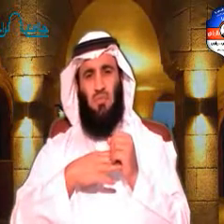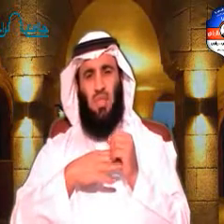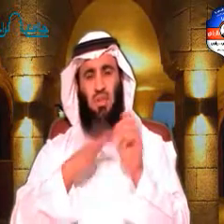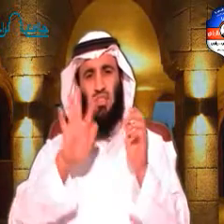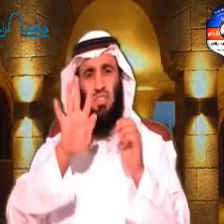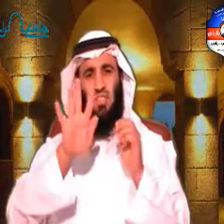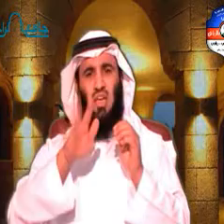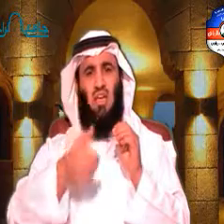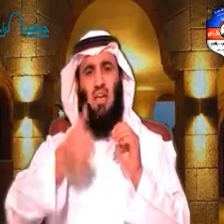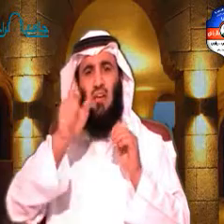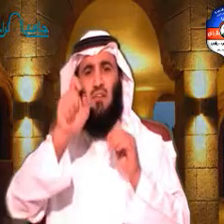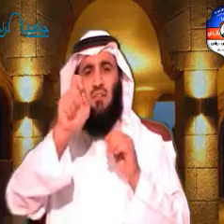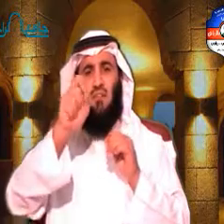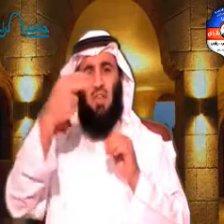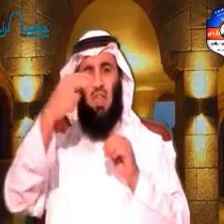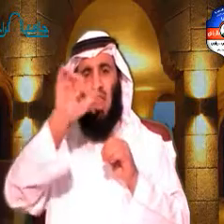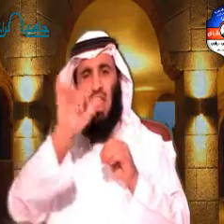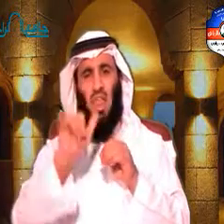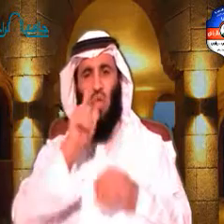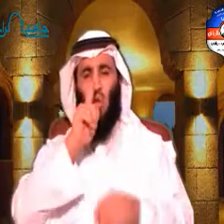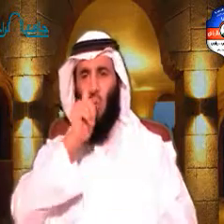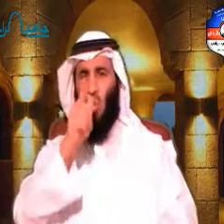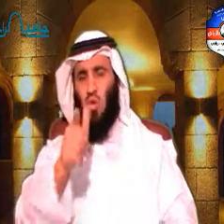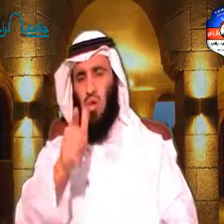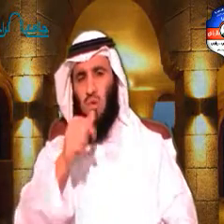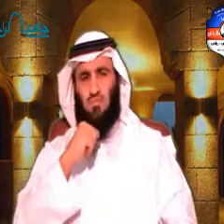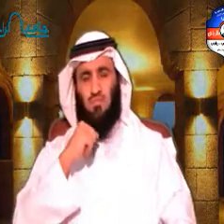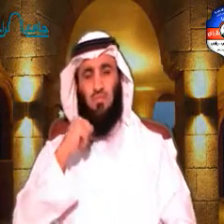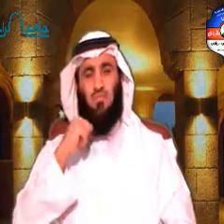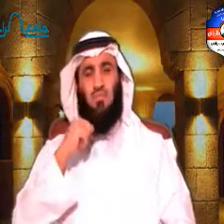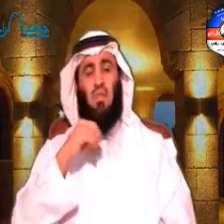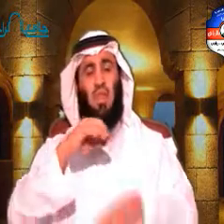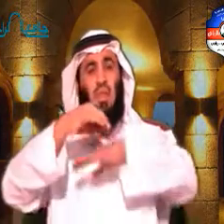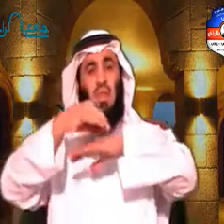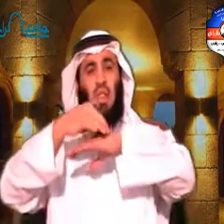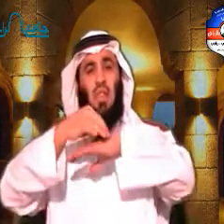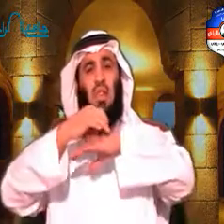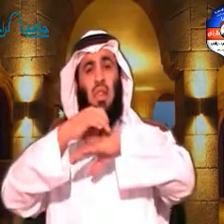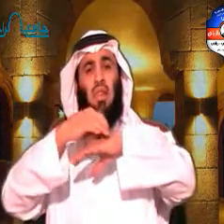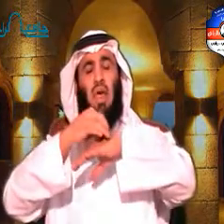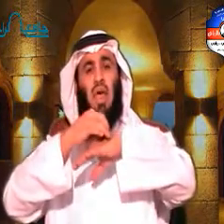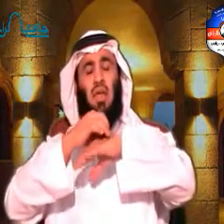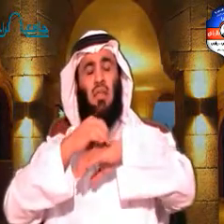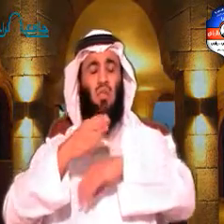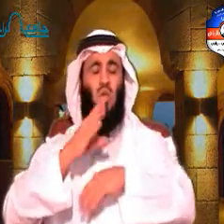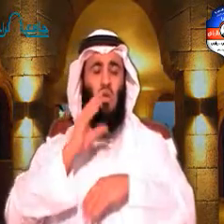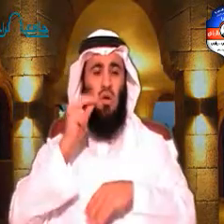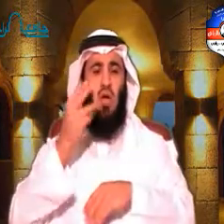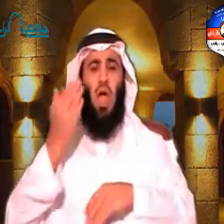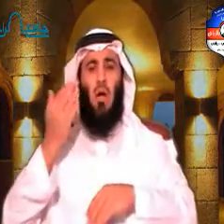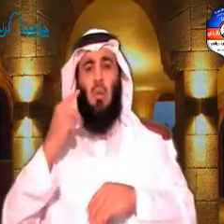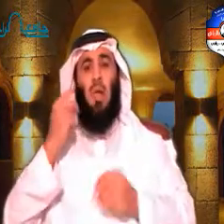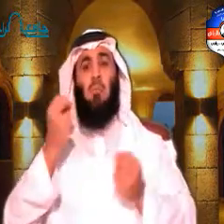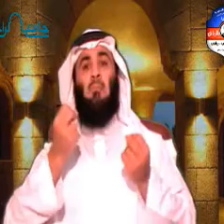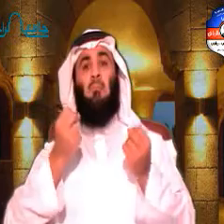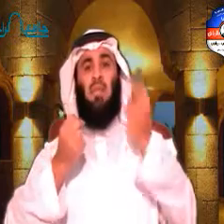الشافعي رحمه الله حين قال: لم يبرح الناس حتى أحدثوا بدعا في الدين بالرأي